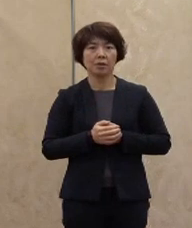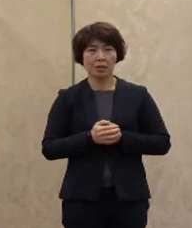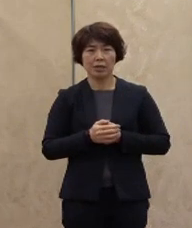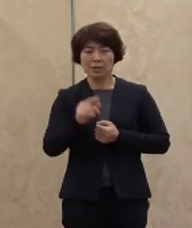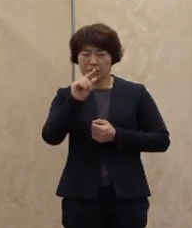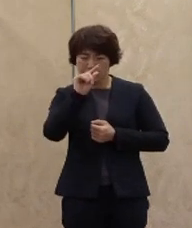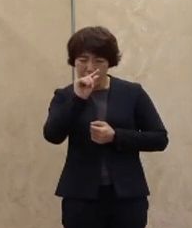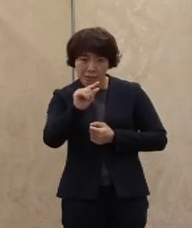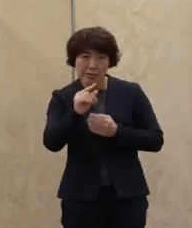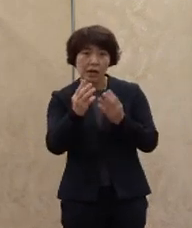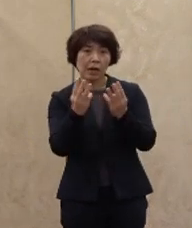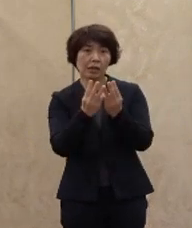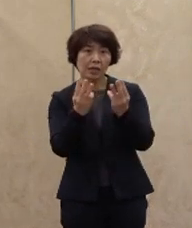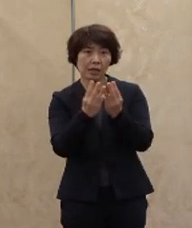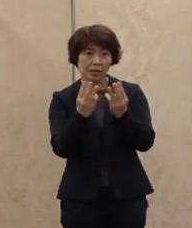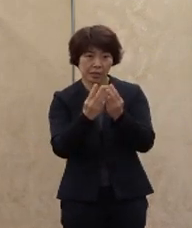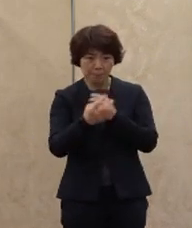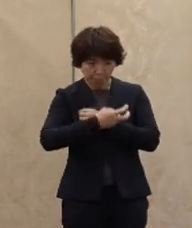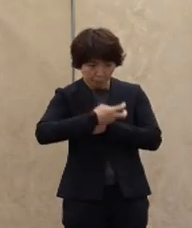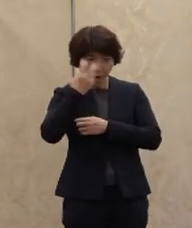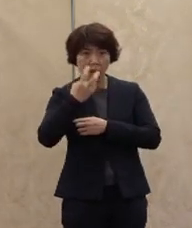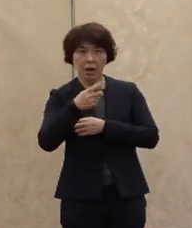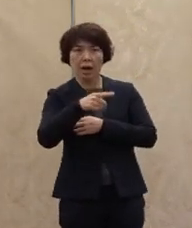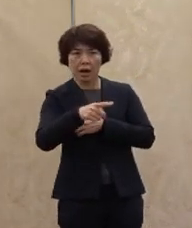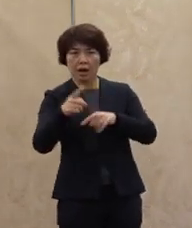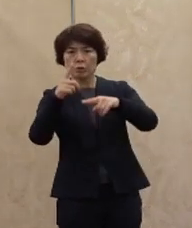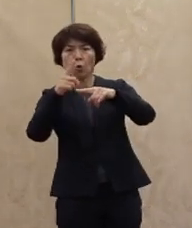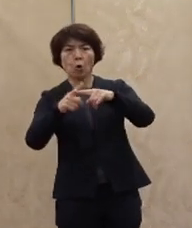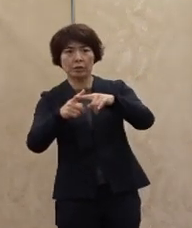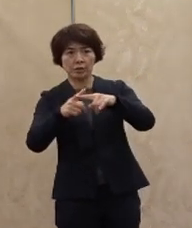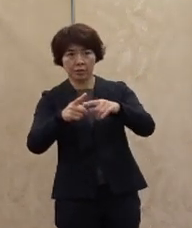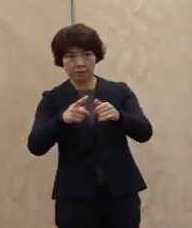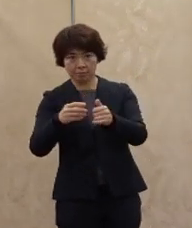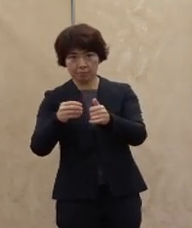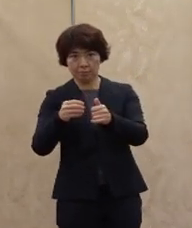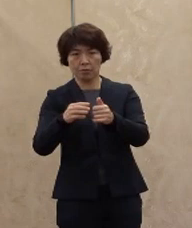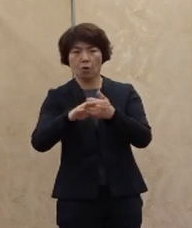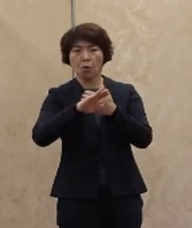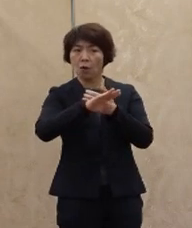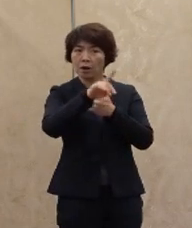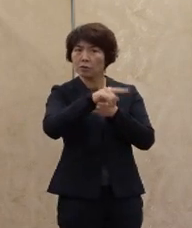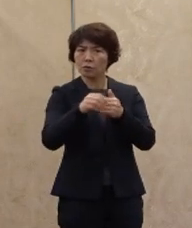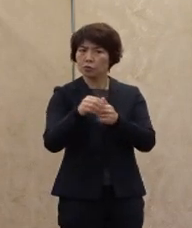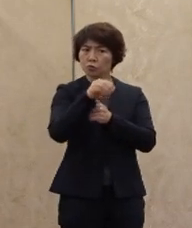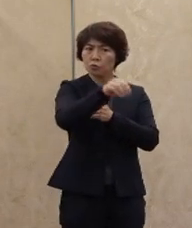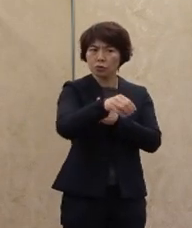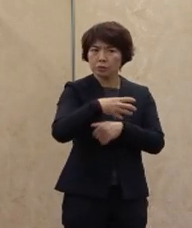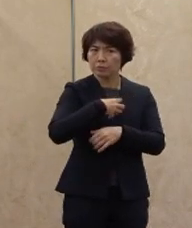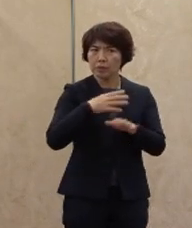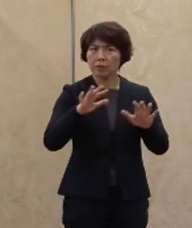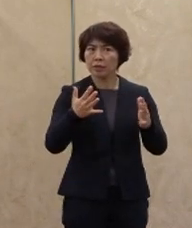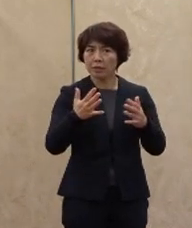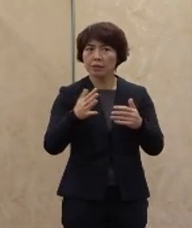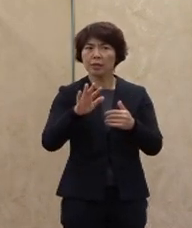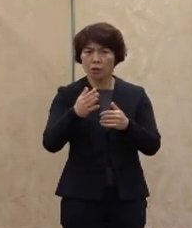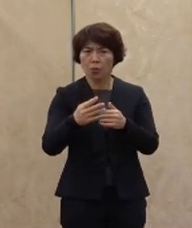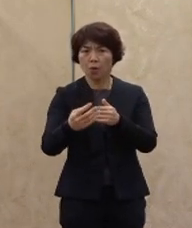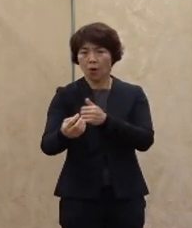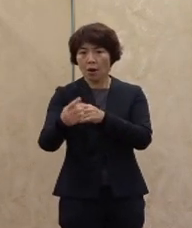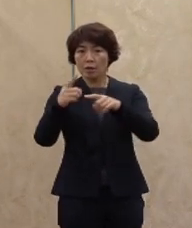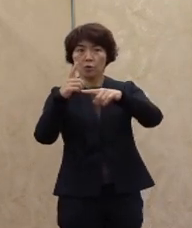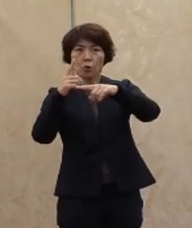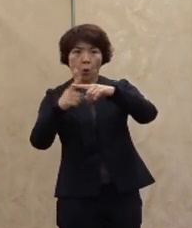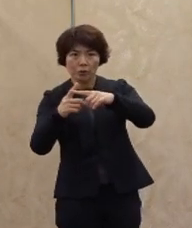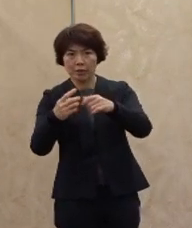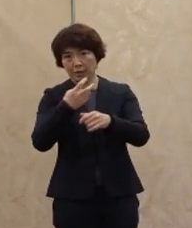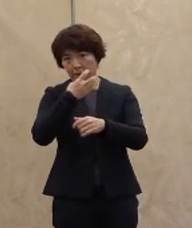値であの陽性、つまり本来人にもうつす状況じゃなくなっているのに陽性として出てしまう、でその人自身も陽性